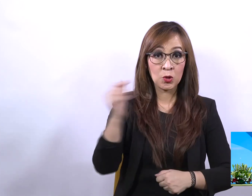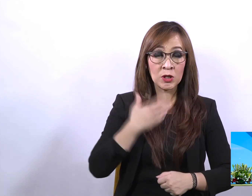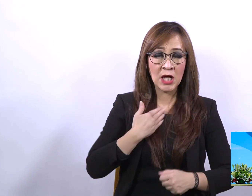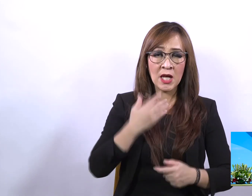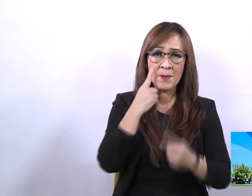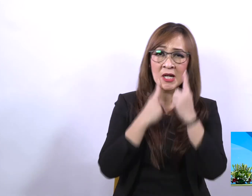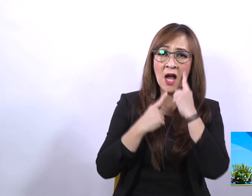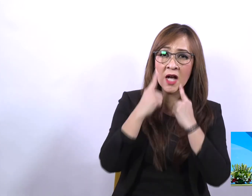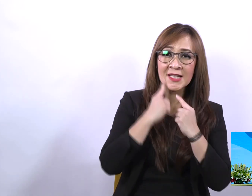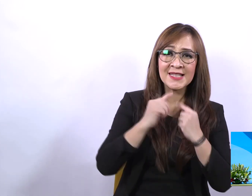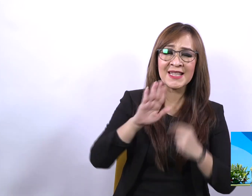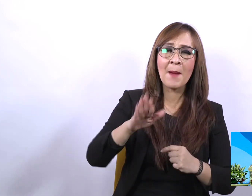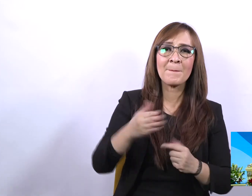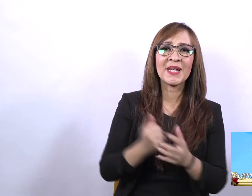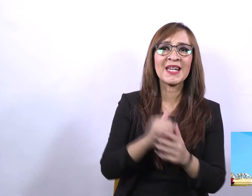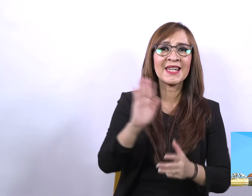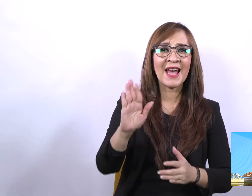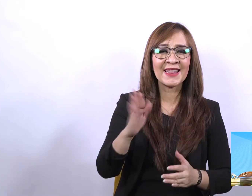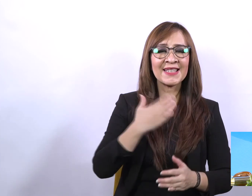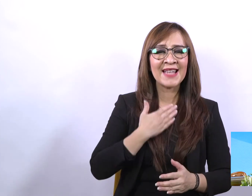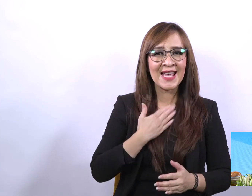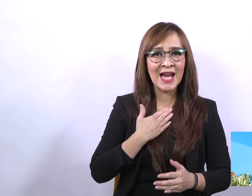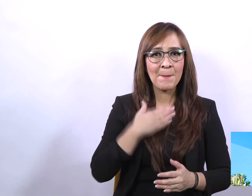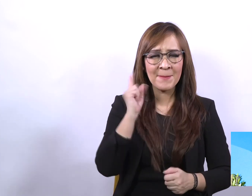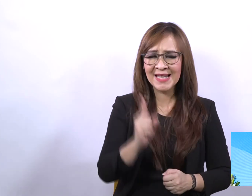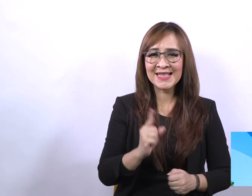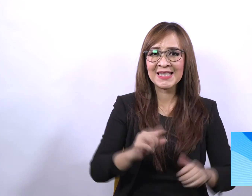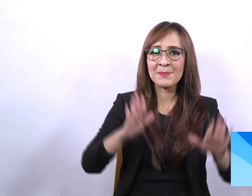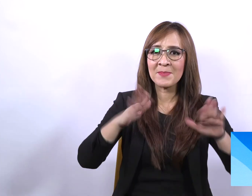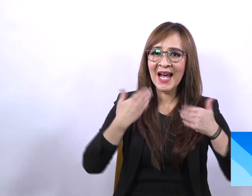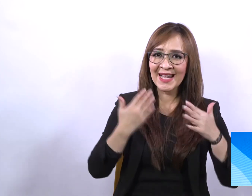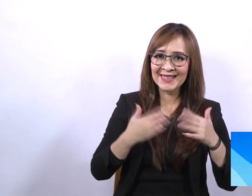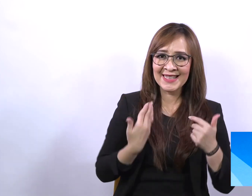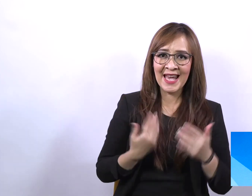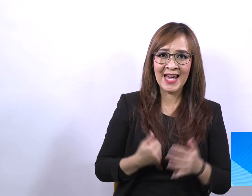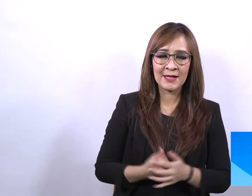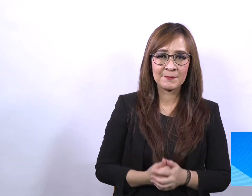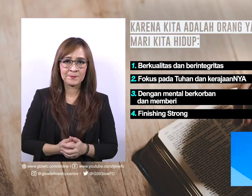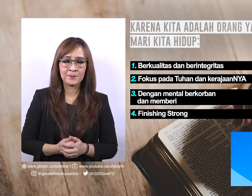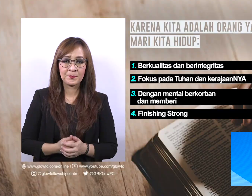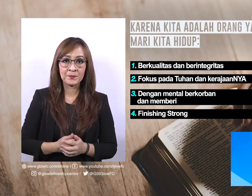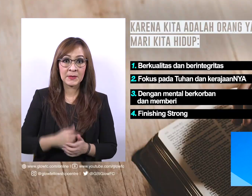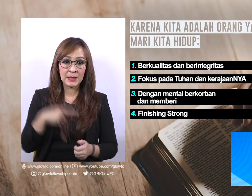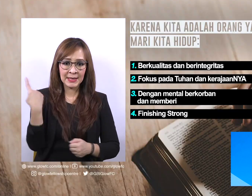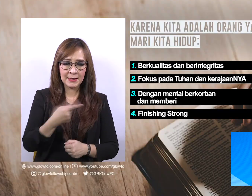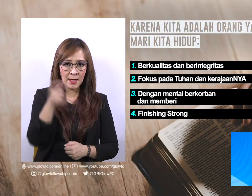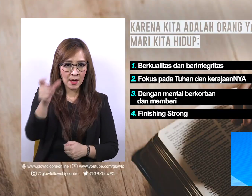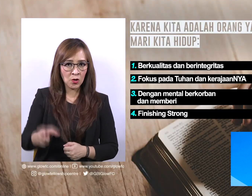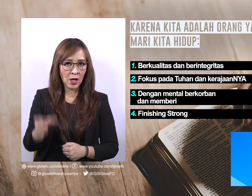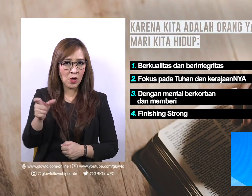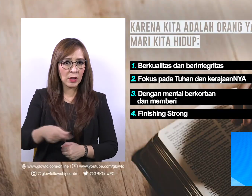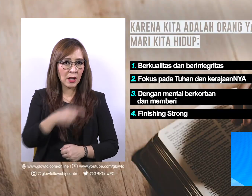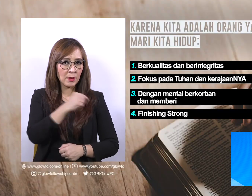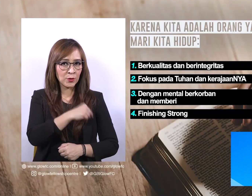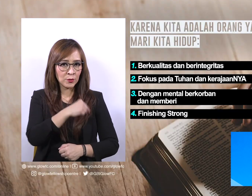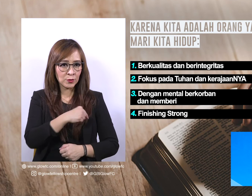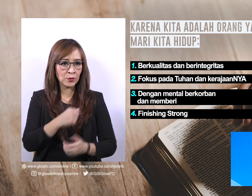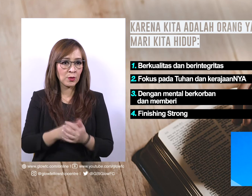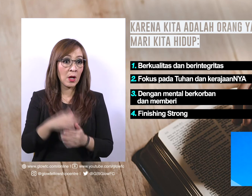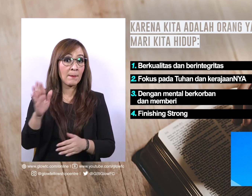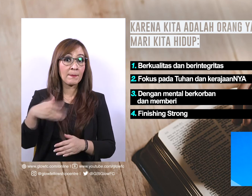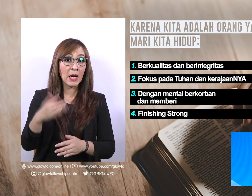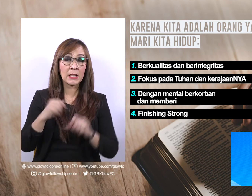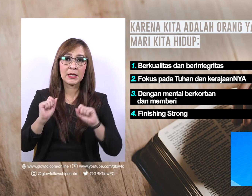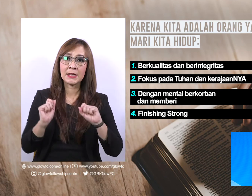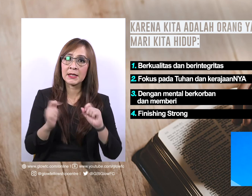akan menuai dengan sorak-sorai Berikan tepuk tangan yang meriah buat Tuhan haleluya selanjutnya Capital orang yang beruntung Mari kita